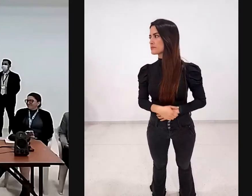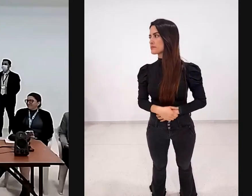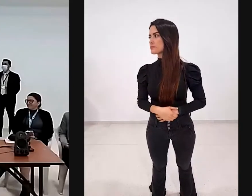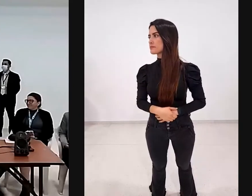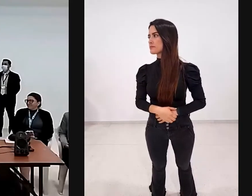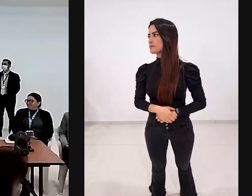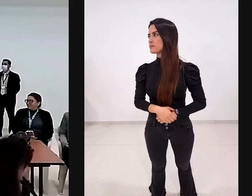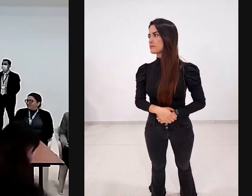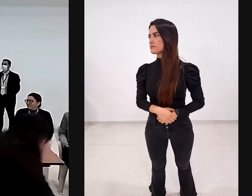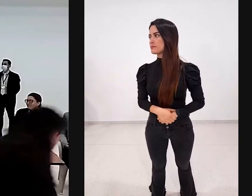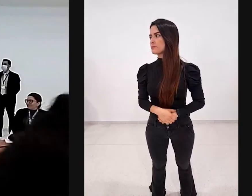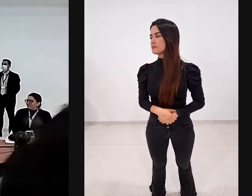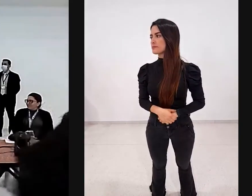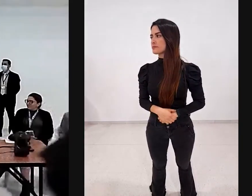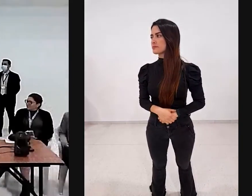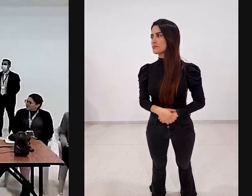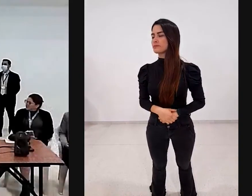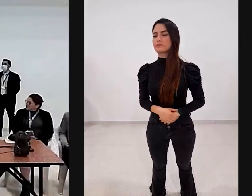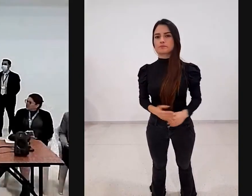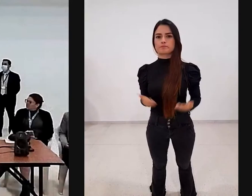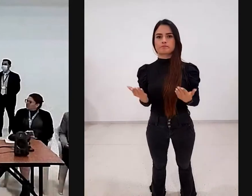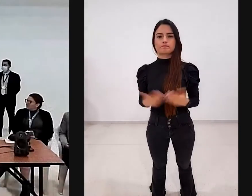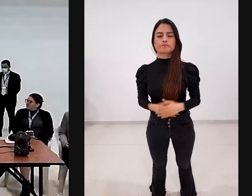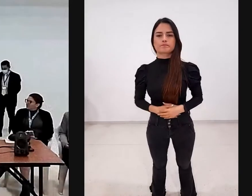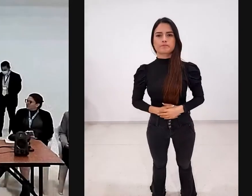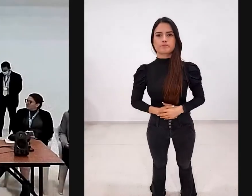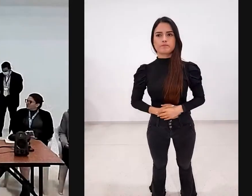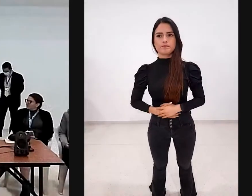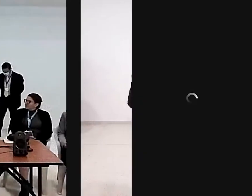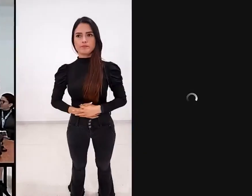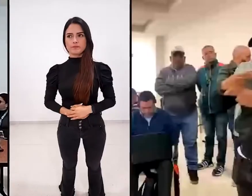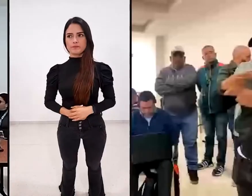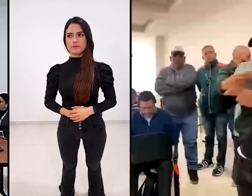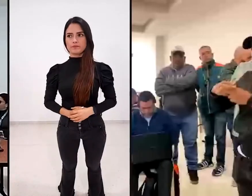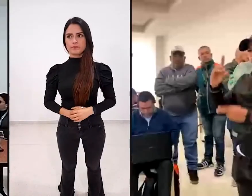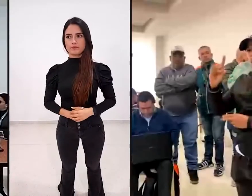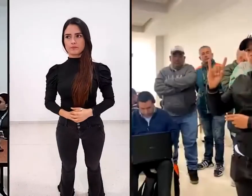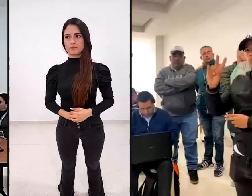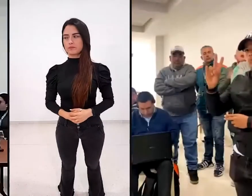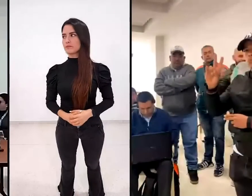sí 110 2